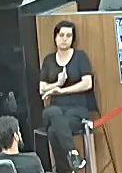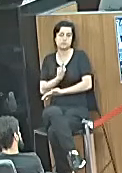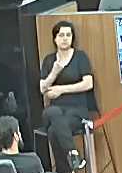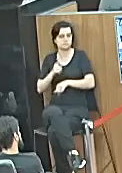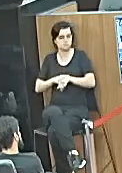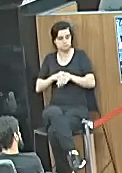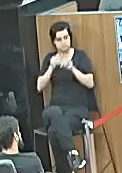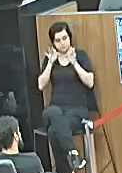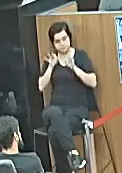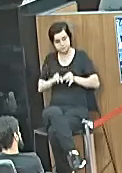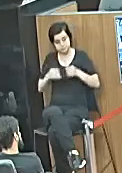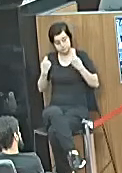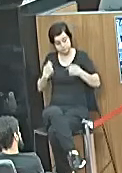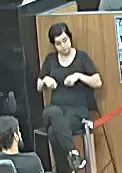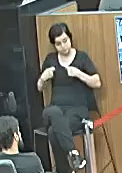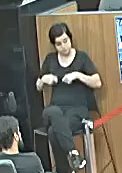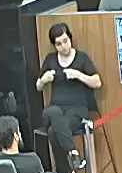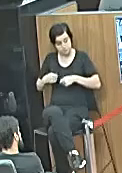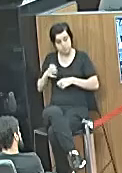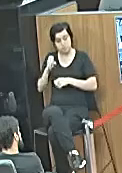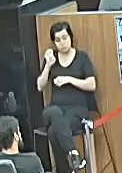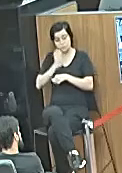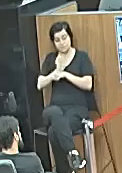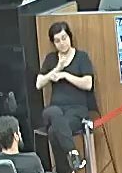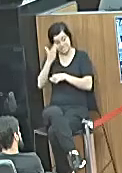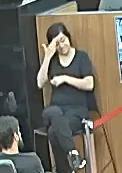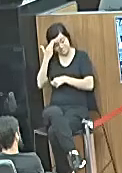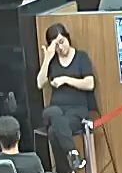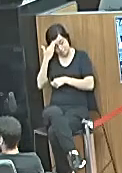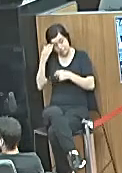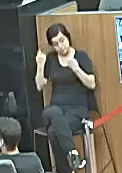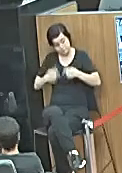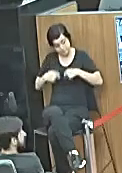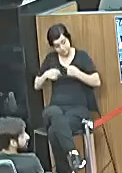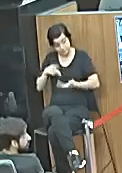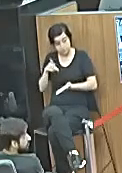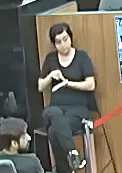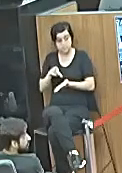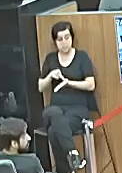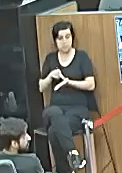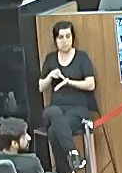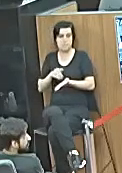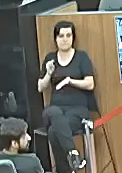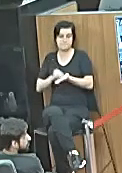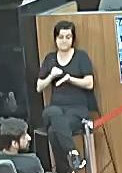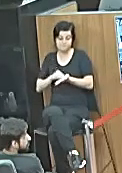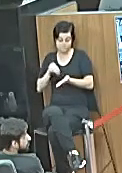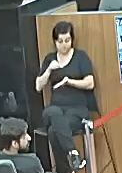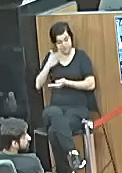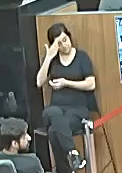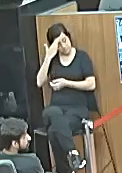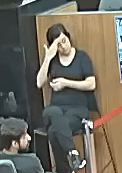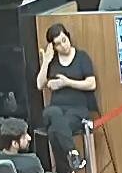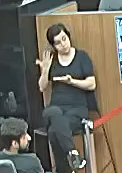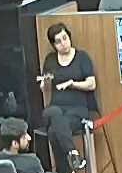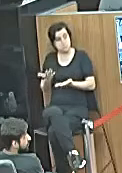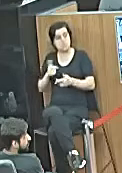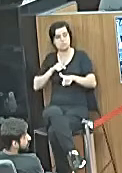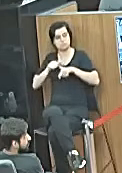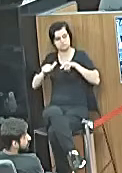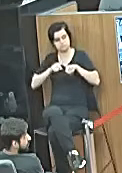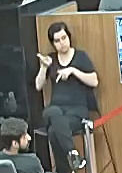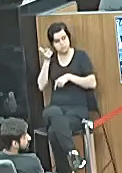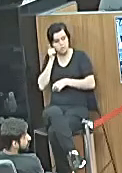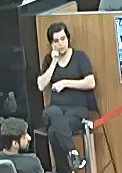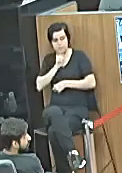importante é só que o estado está ciente da necessidade está ciente desse déficit e está trabalhando para que a gente consiga dar a